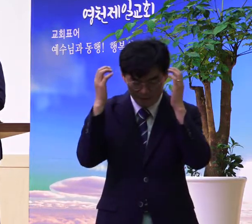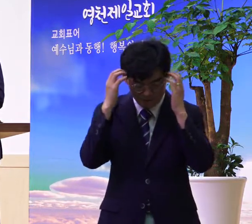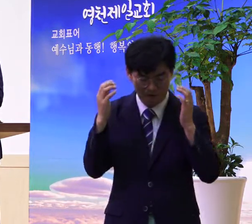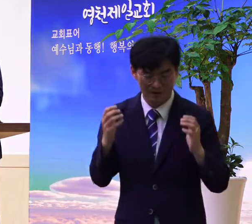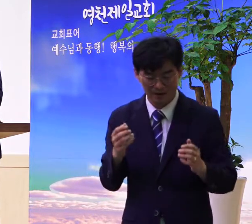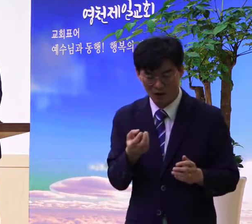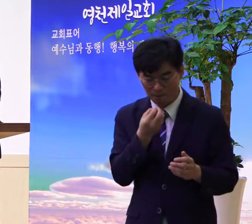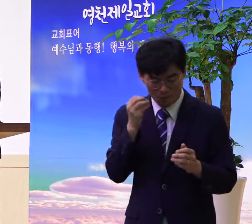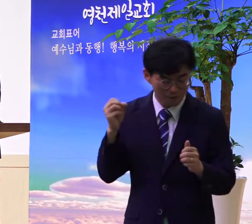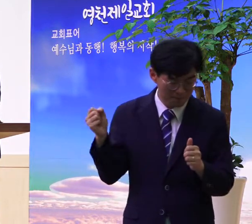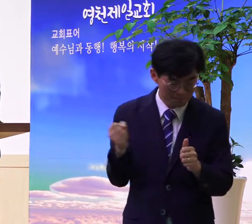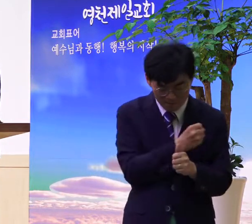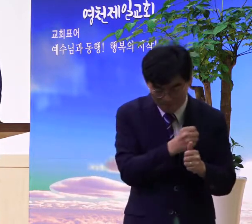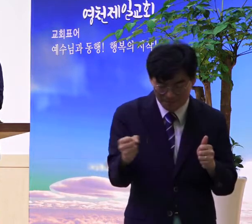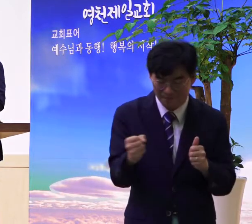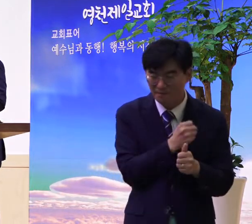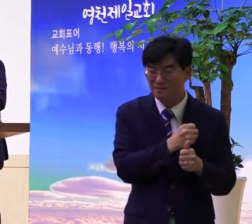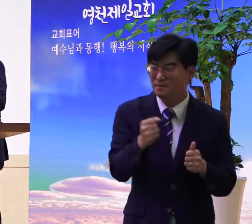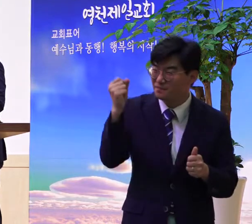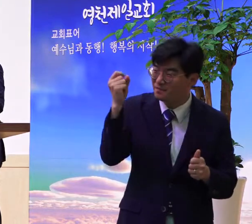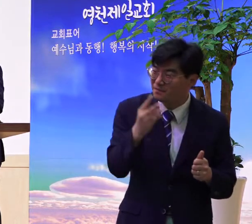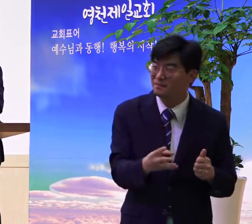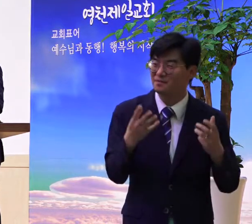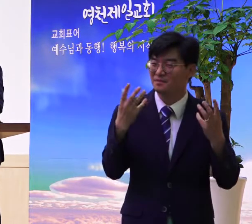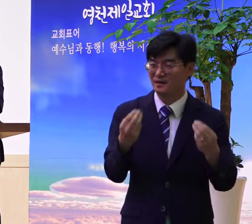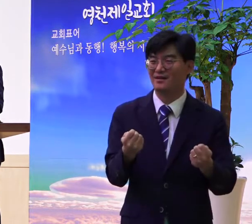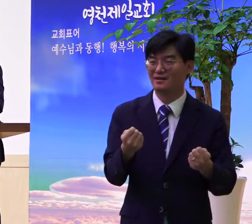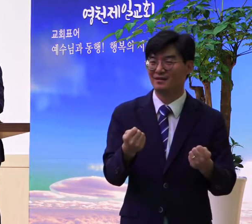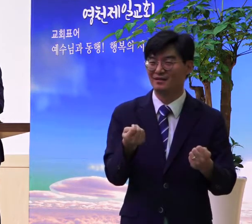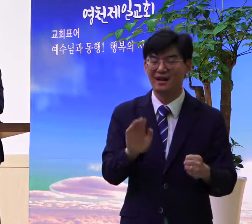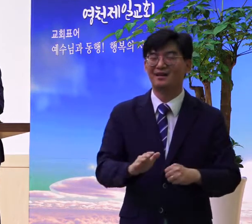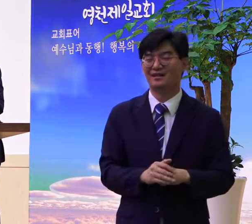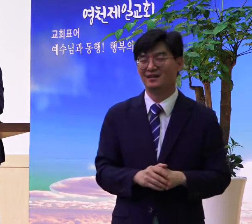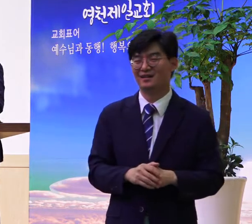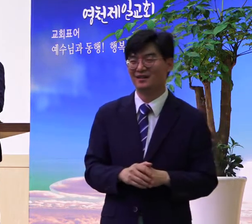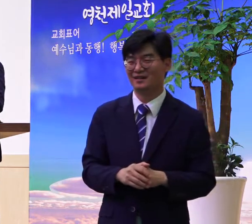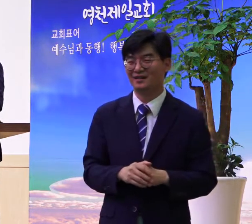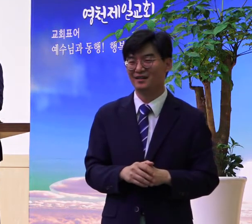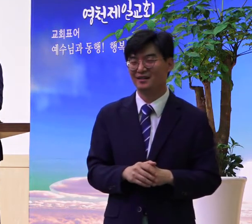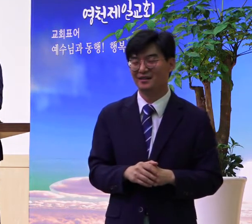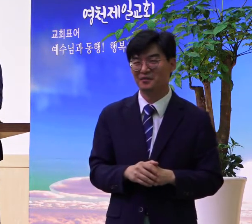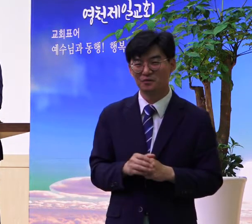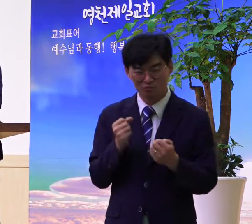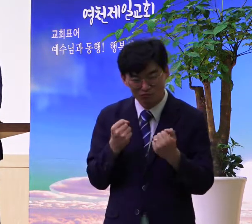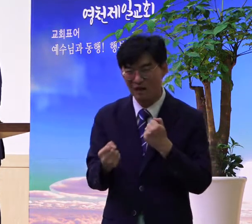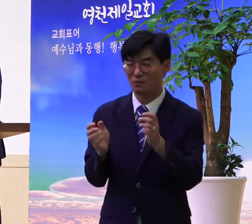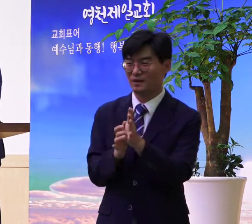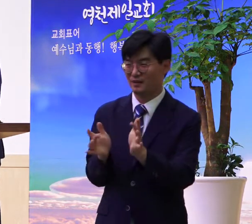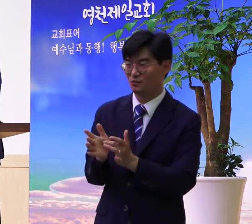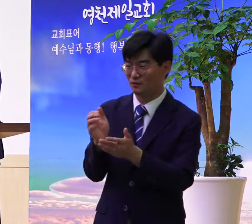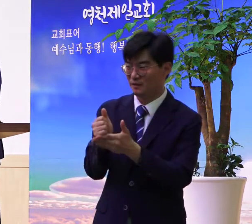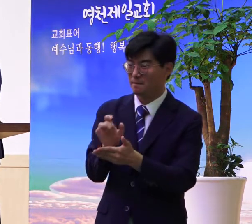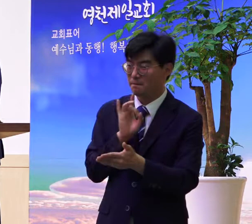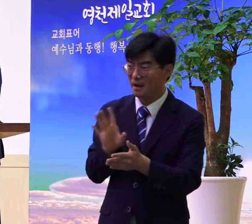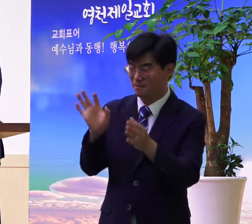맞고 죽을 뻔한 수많은 고비들을 겪었을 때에 그는 거기에서 오직 예수님만